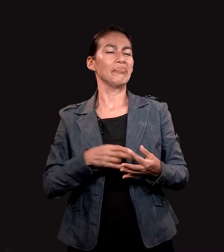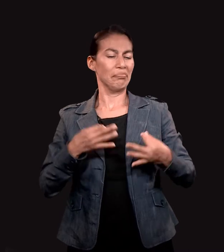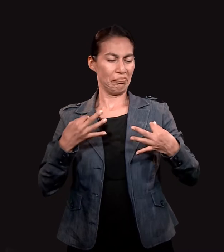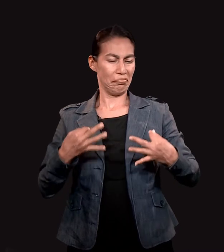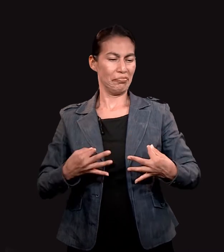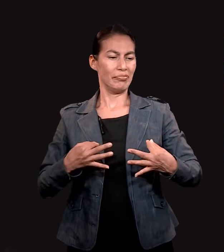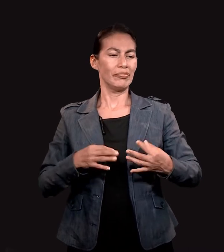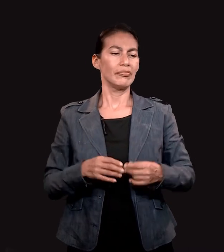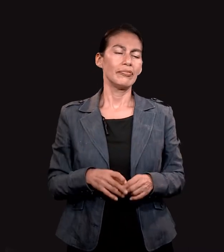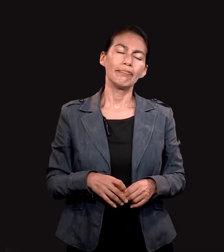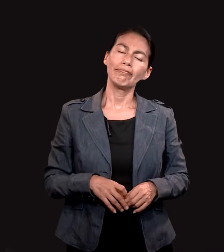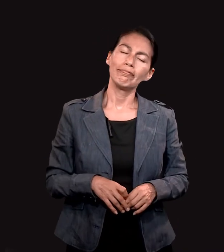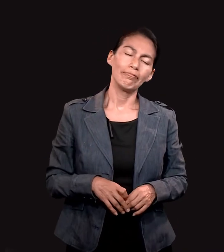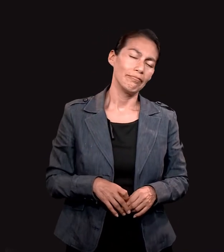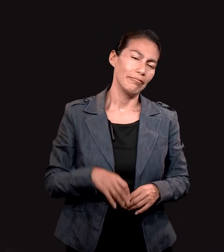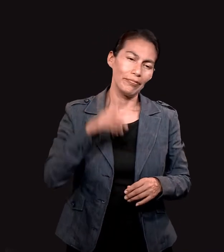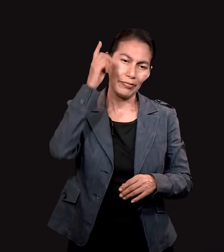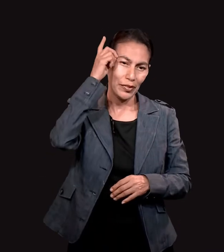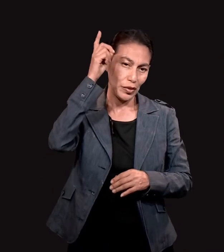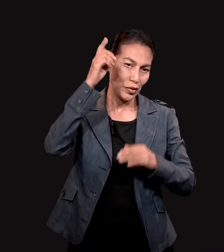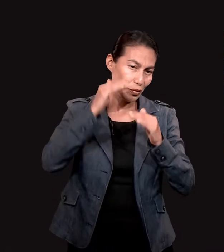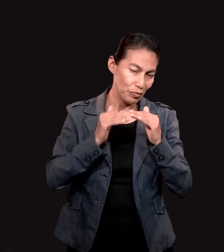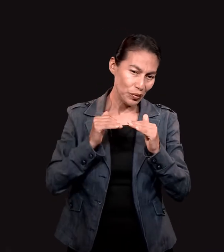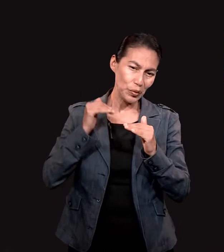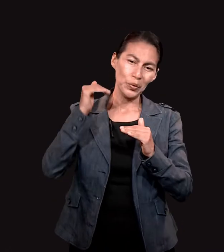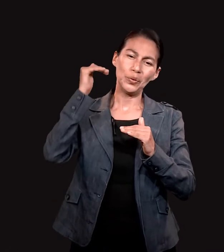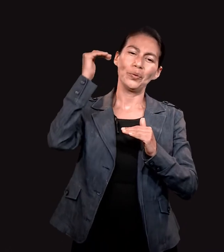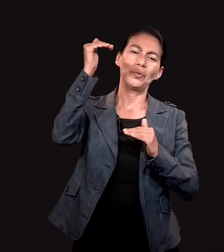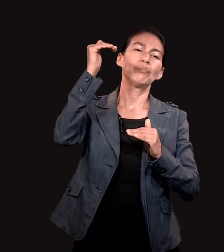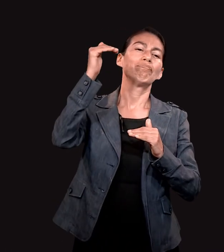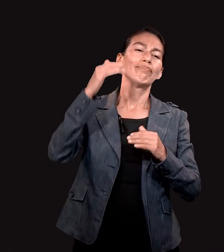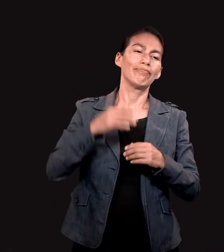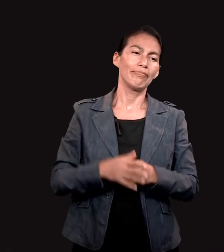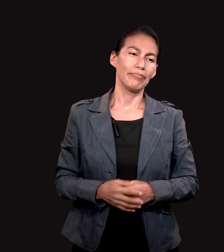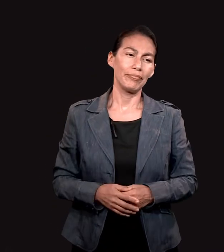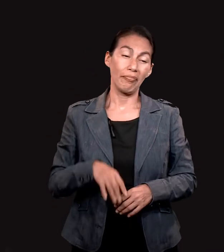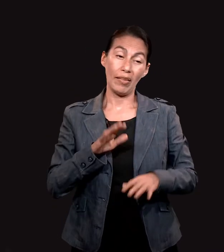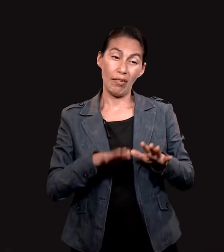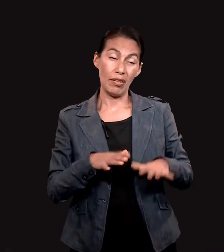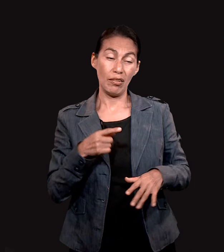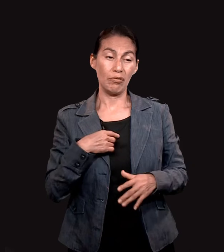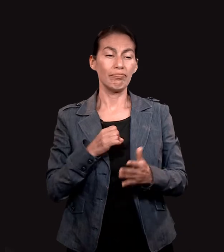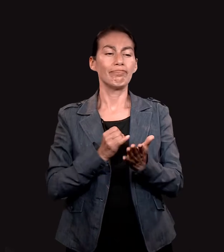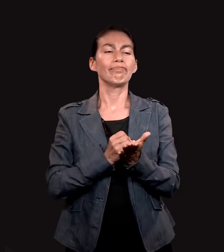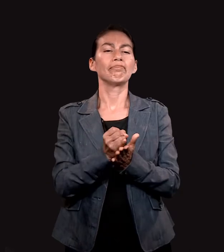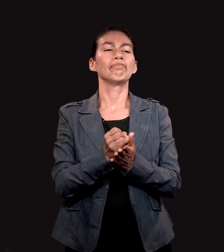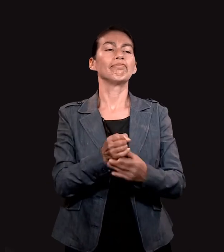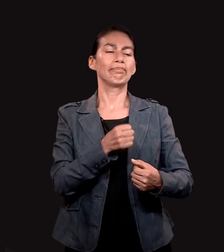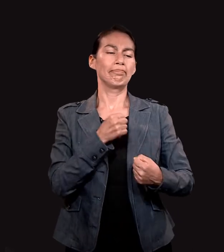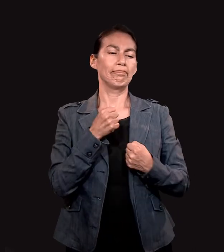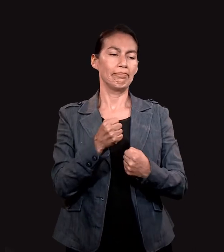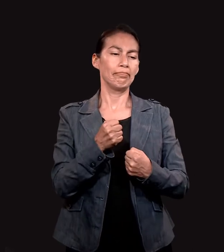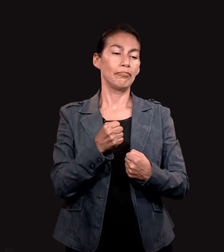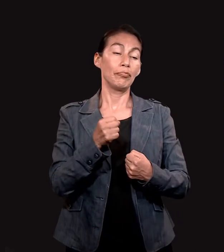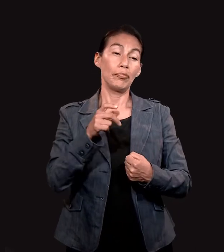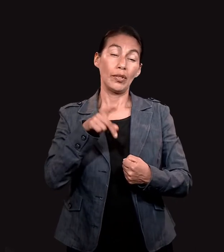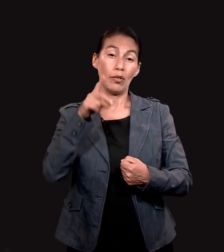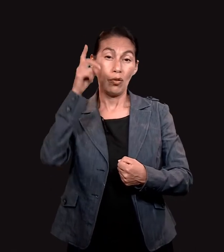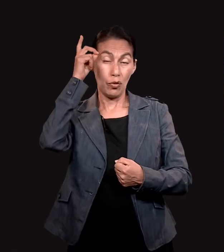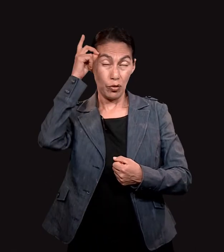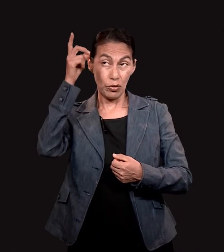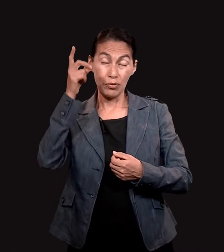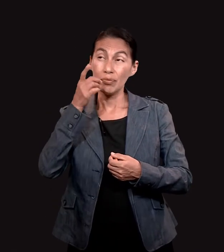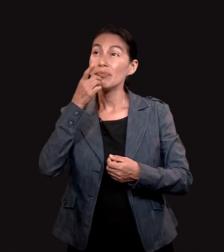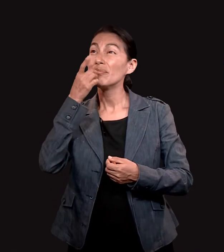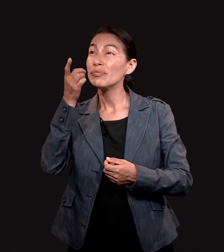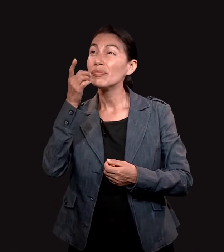nos sintamos envalentonados, aunque nos sintamos muy seguros de nuestra propia decisión, pero